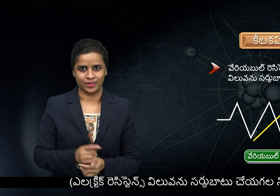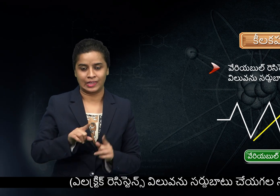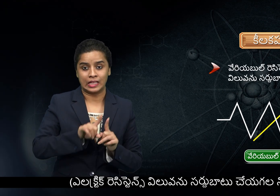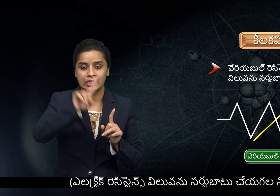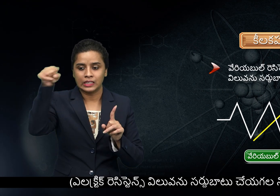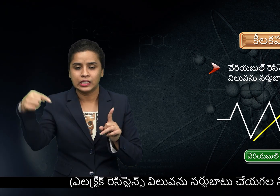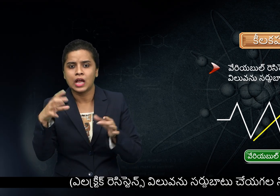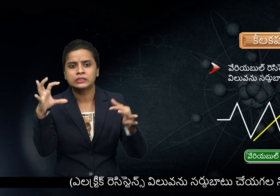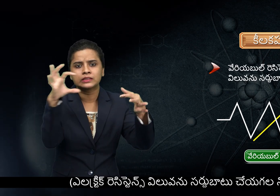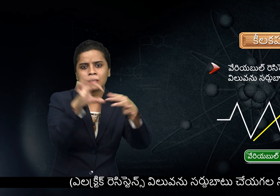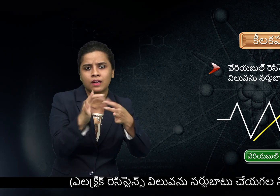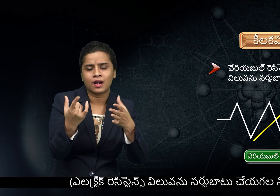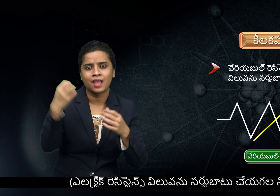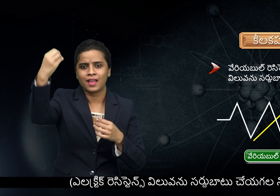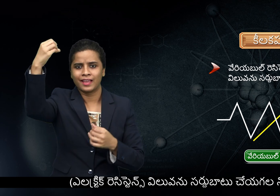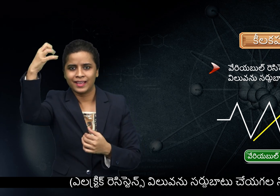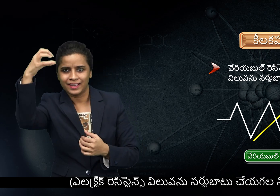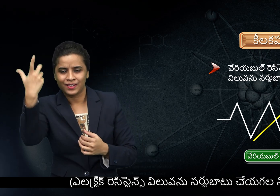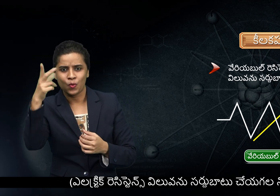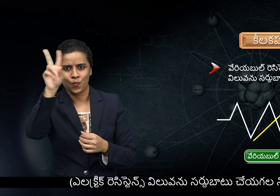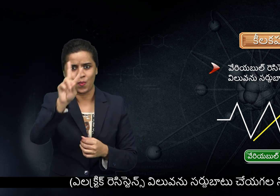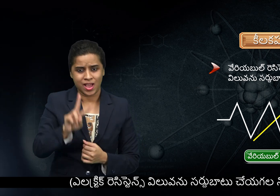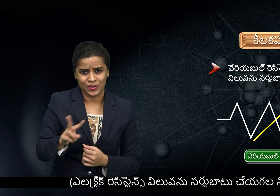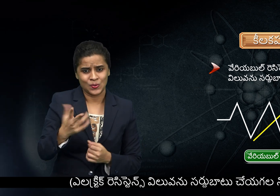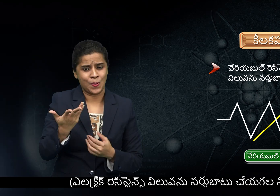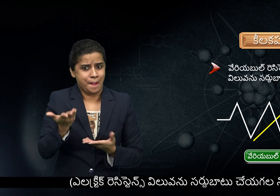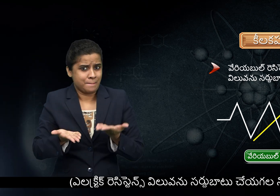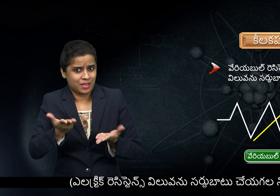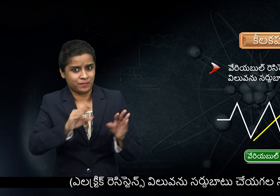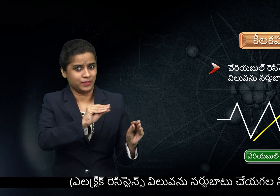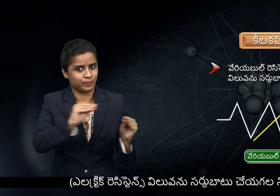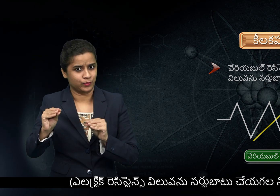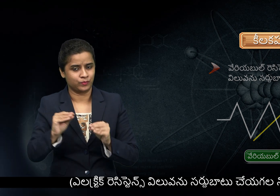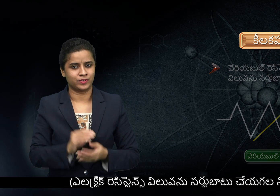ఎలక్ట్రిక్ రెసిస్టెన్స్ విలువను సర్దుబాటు చేయగల నిరోధకం.